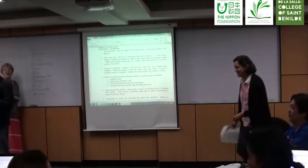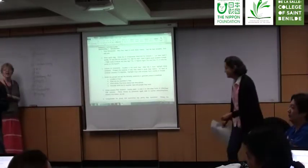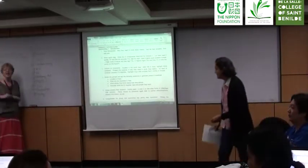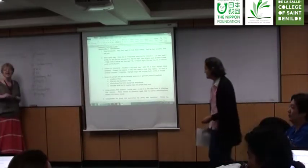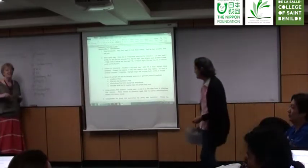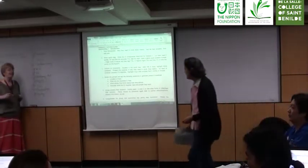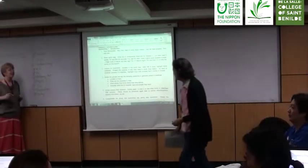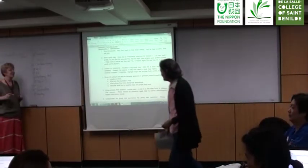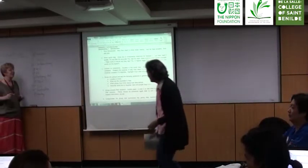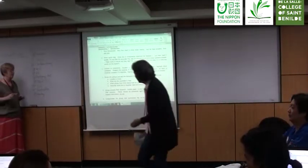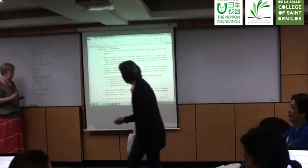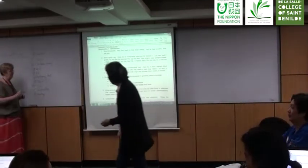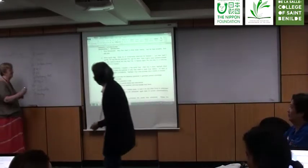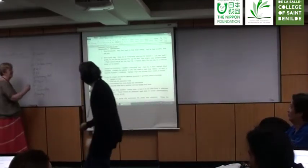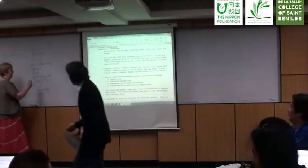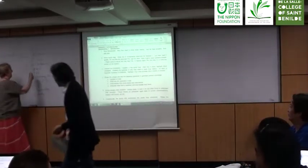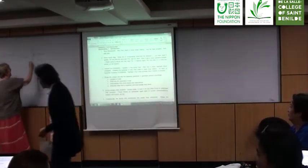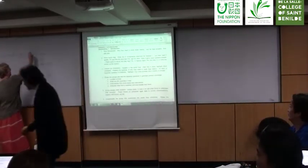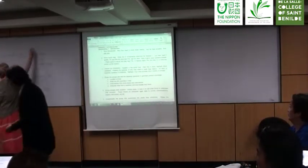Okay, yeah.